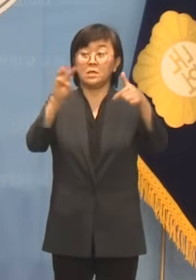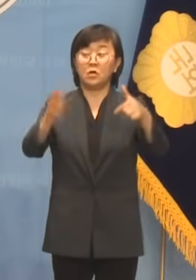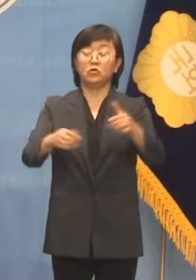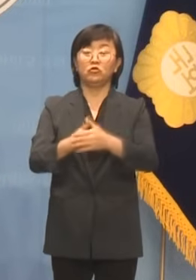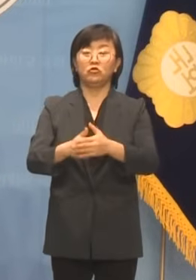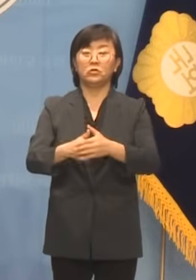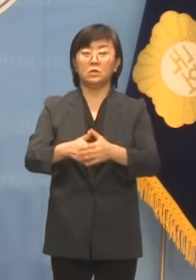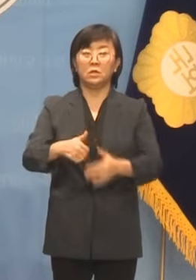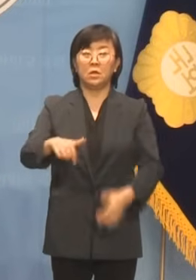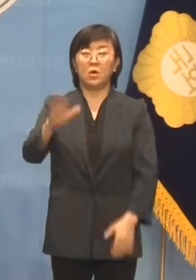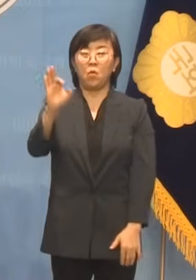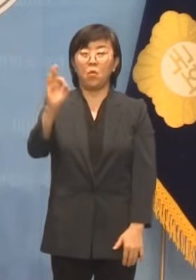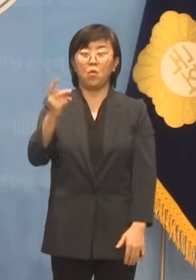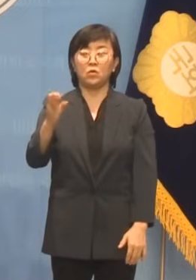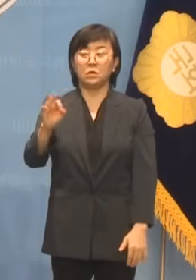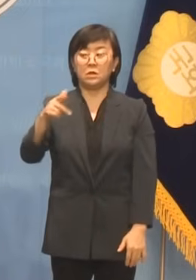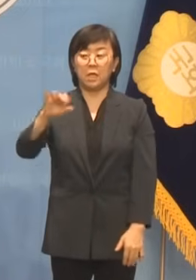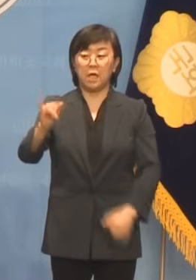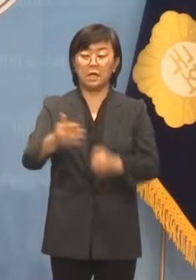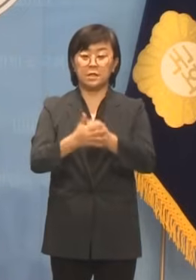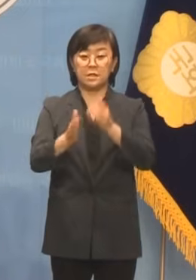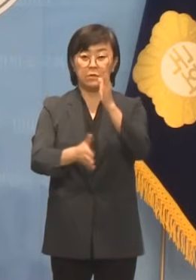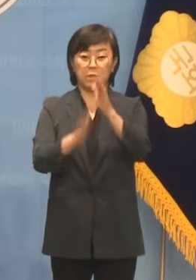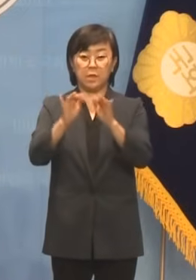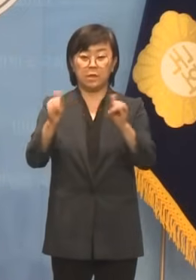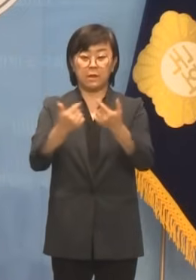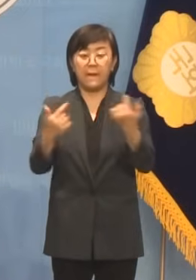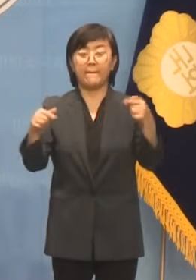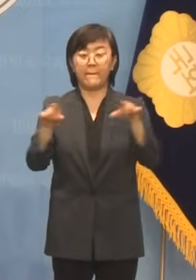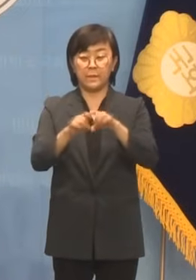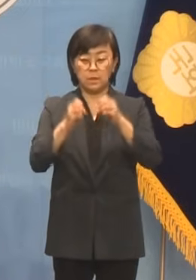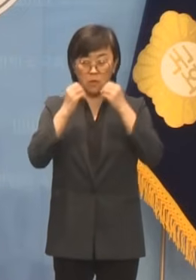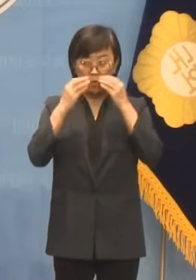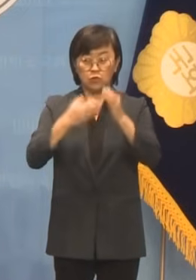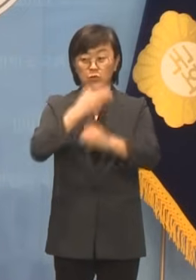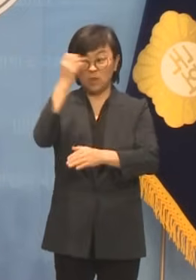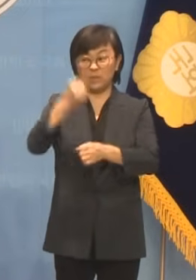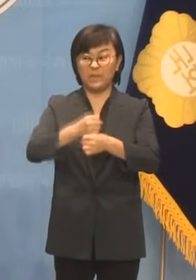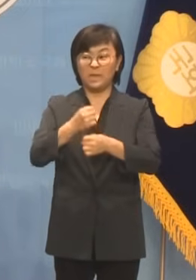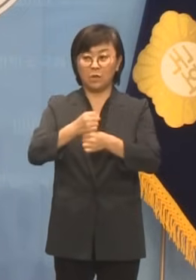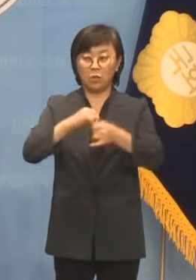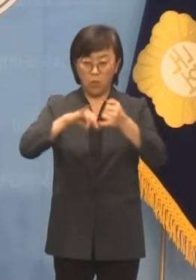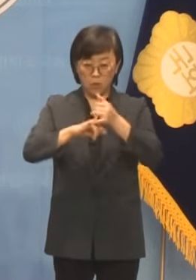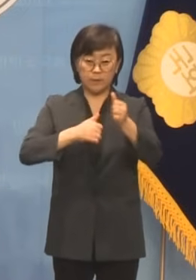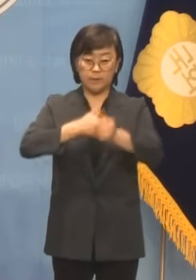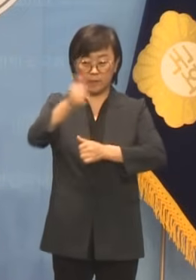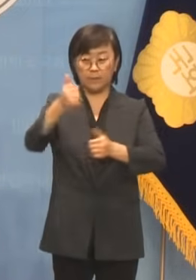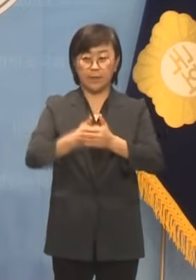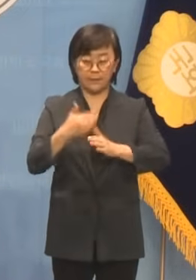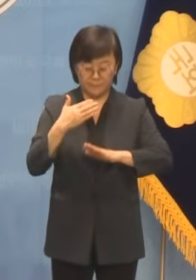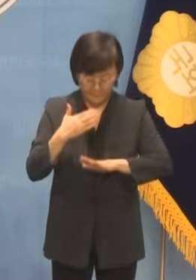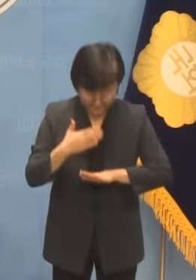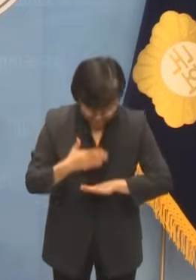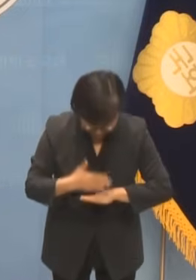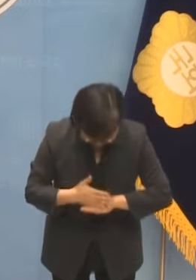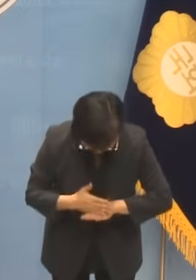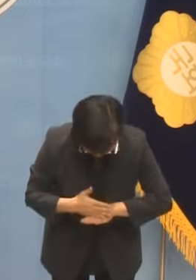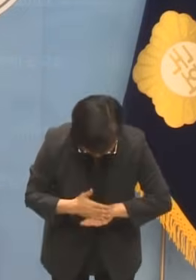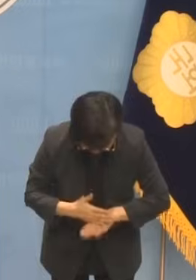중구와 영종 강화 옹진의 시민들과 새로운 꿈을 만들겠습니다. 반드시 승리하겠습니다. 고맙습니다.